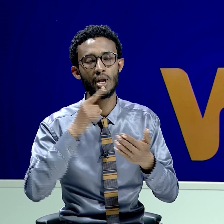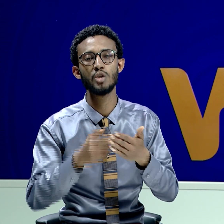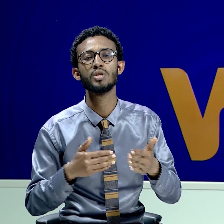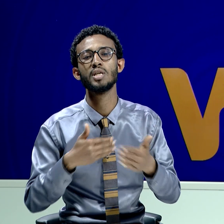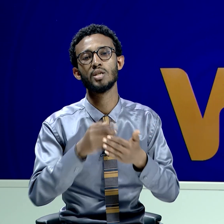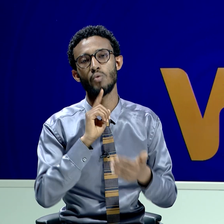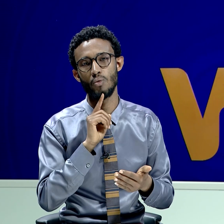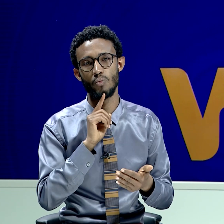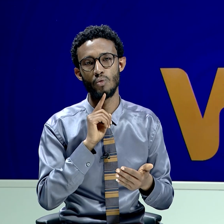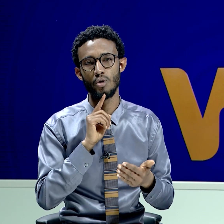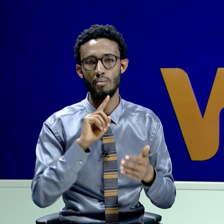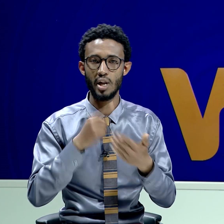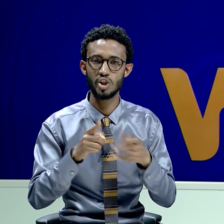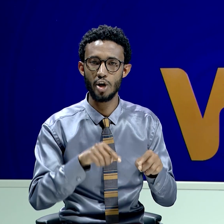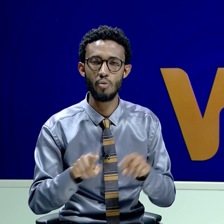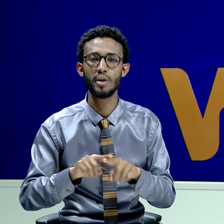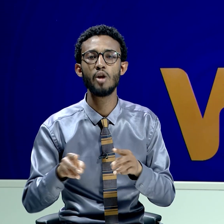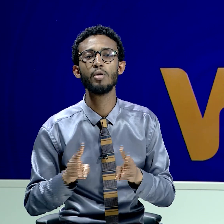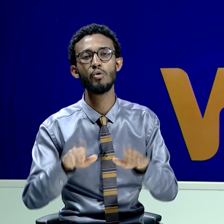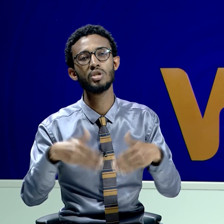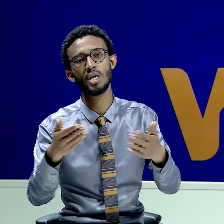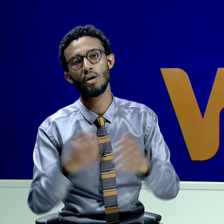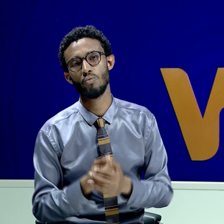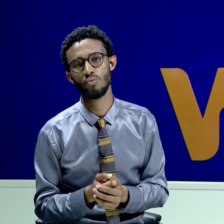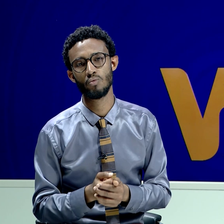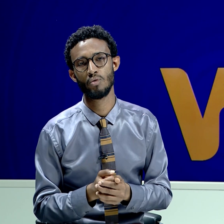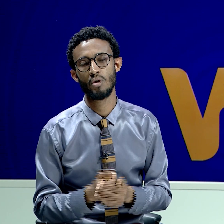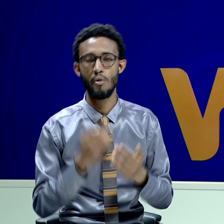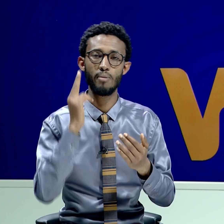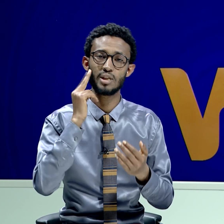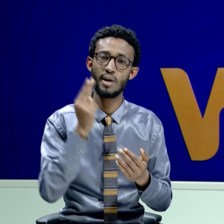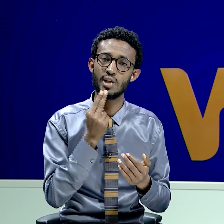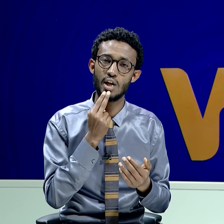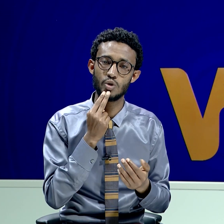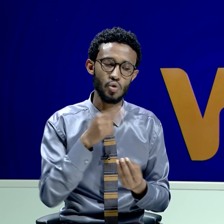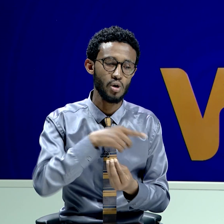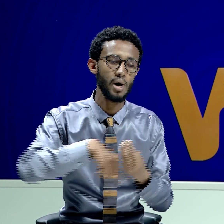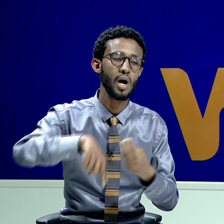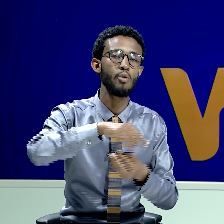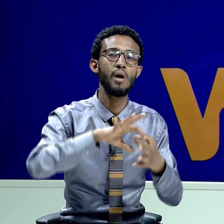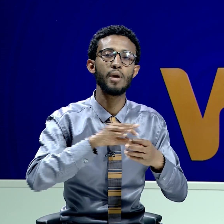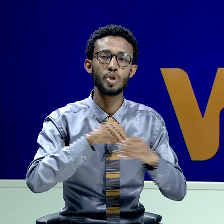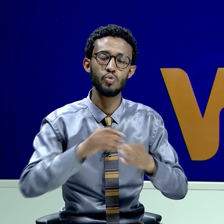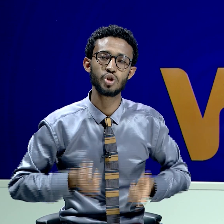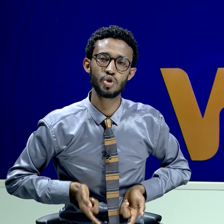መረጃው ሲደርስ ሆነ መረጃው ደግሞ በተለያዩ መንገዶች ይሰጣሉ። ወን መስማት ሳላችሁ አካባቢ ማበረሰብ ውስጥ